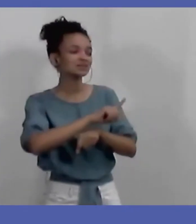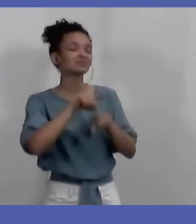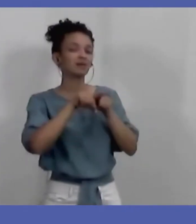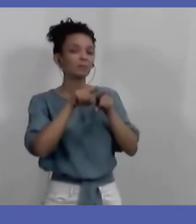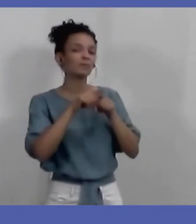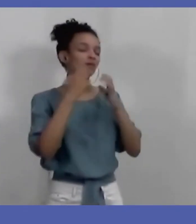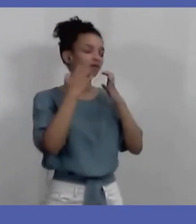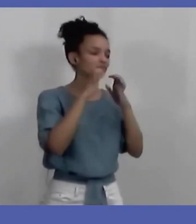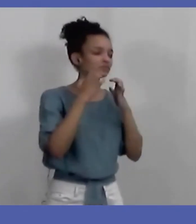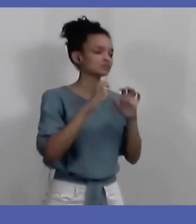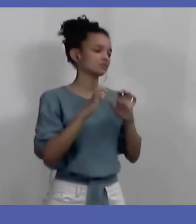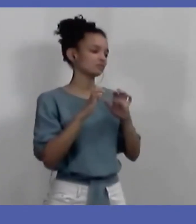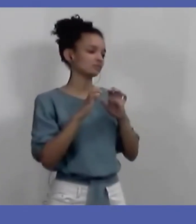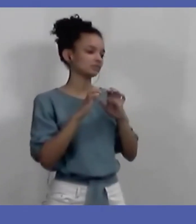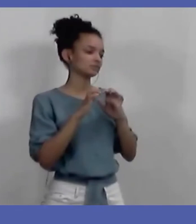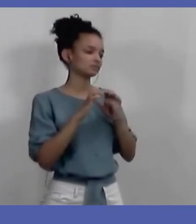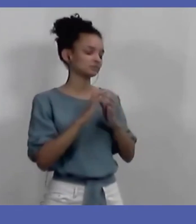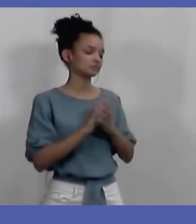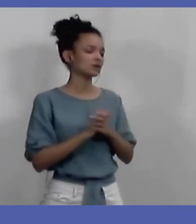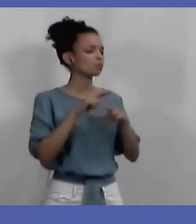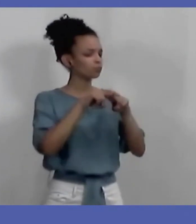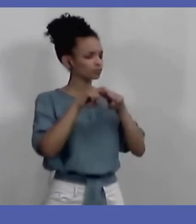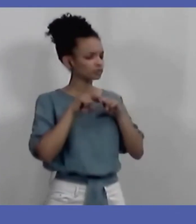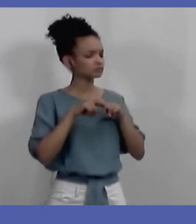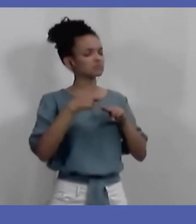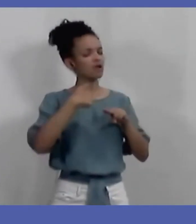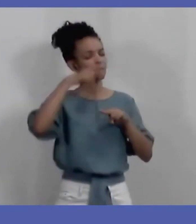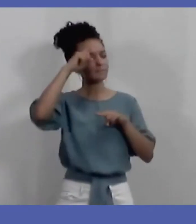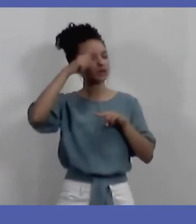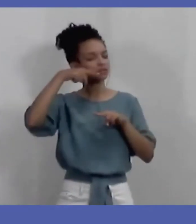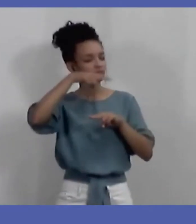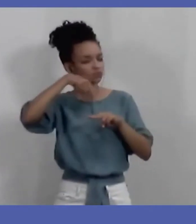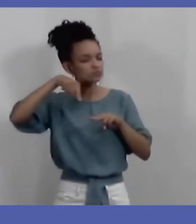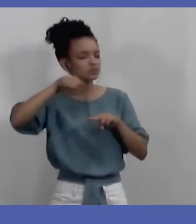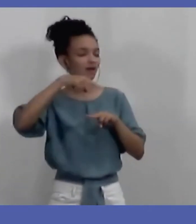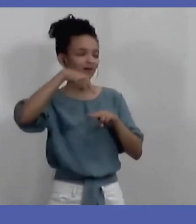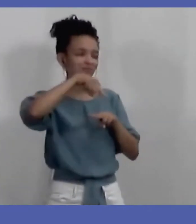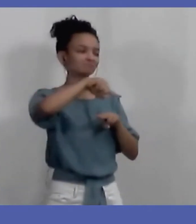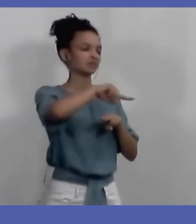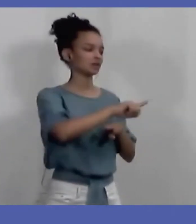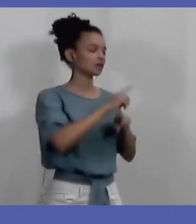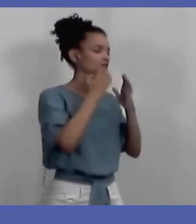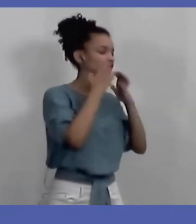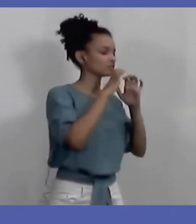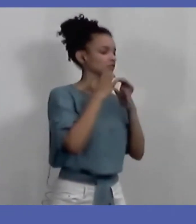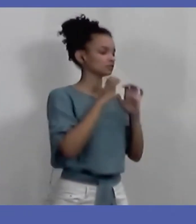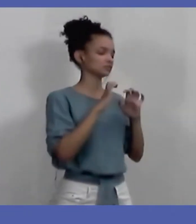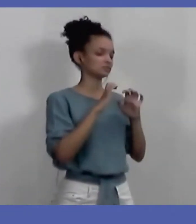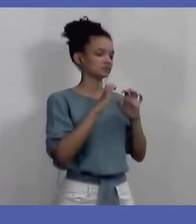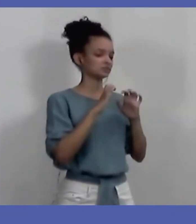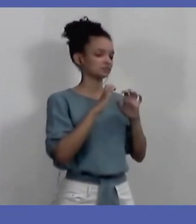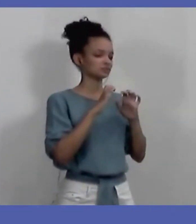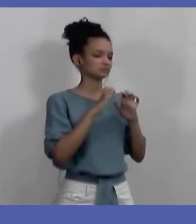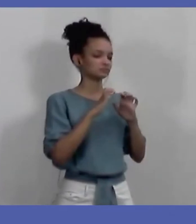como cordeiros para o meio do lobo. Que isso?